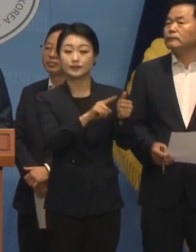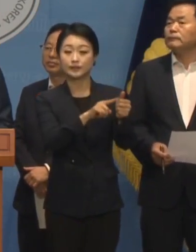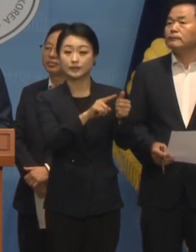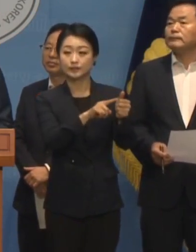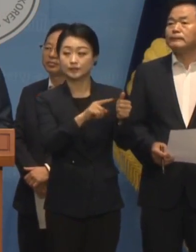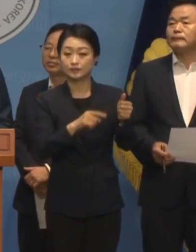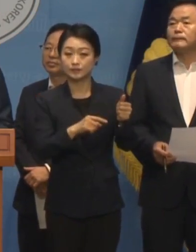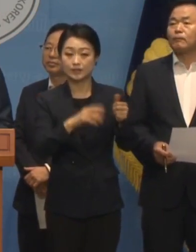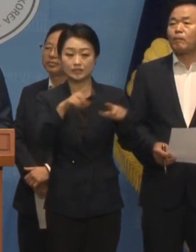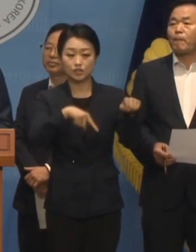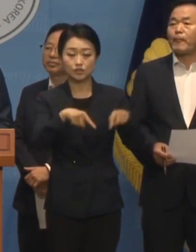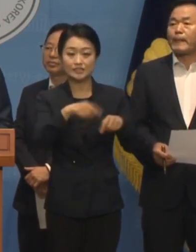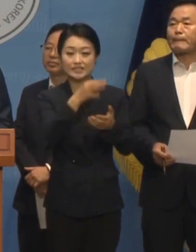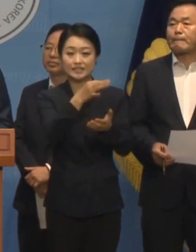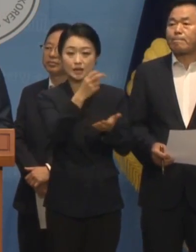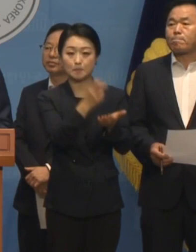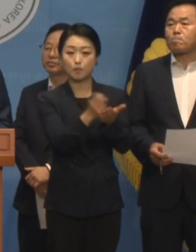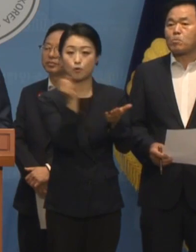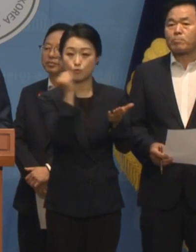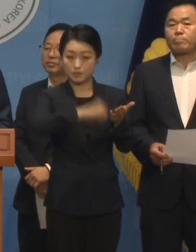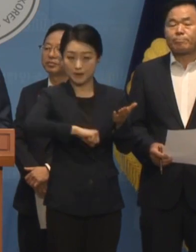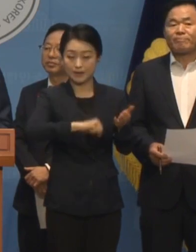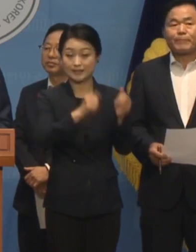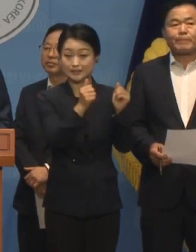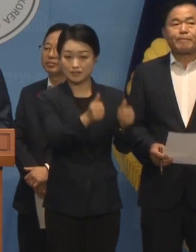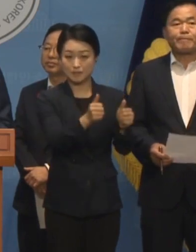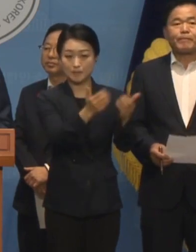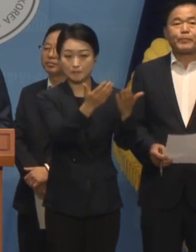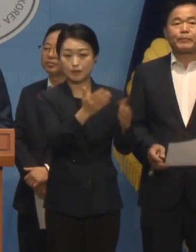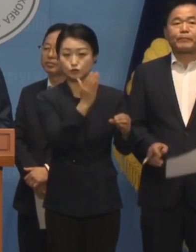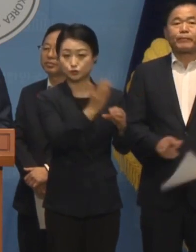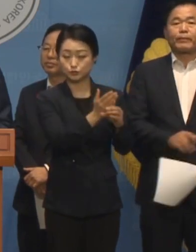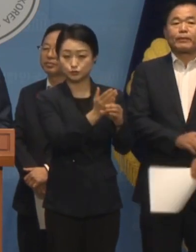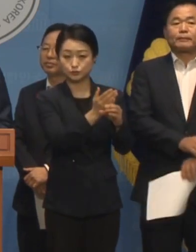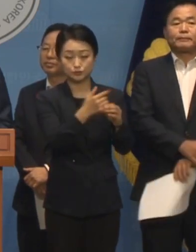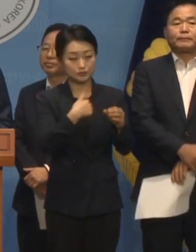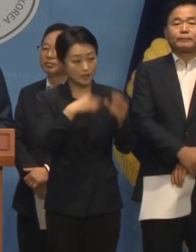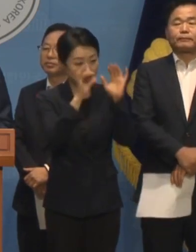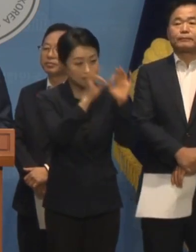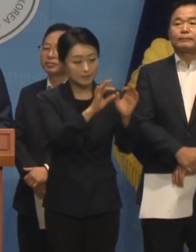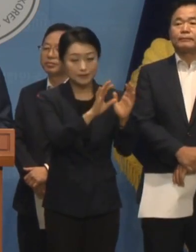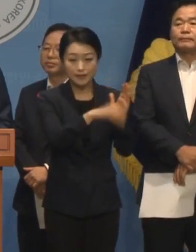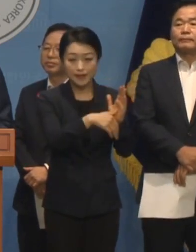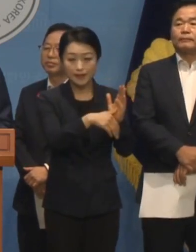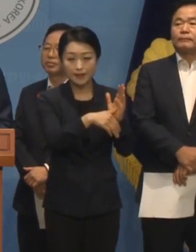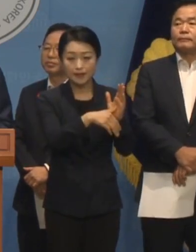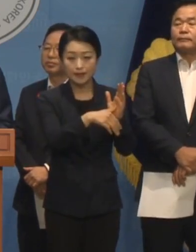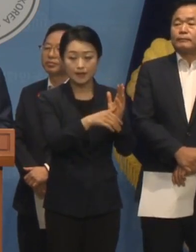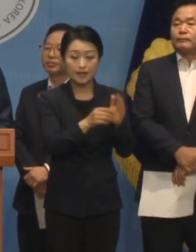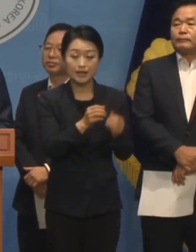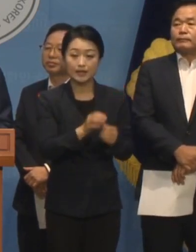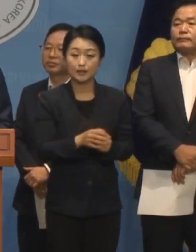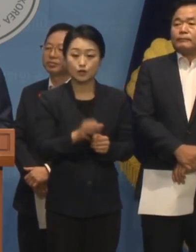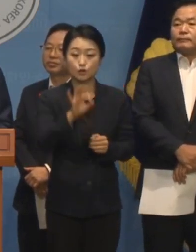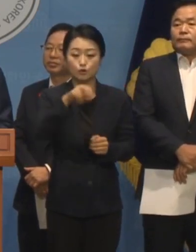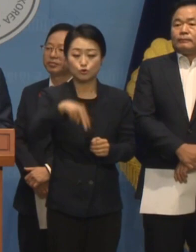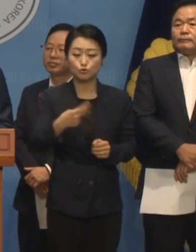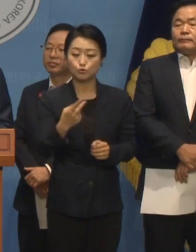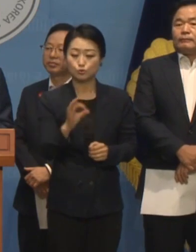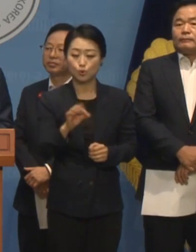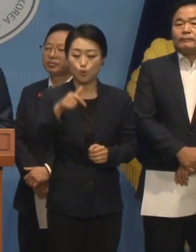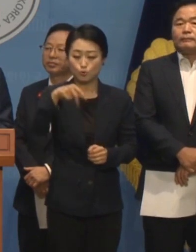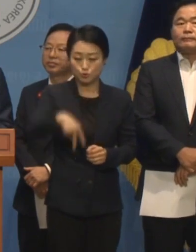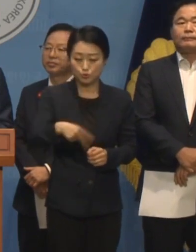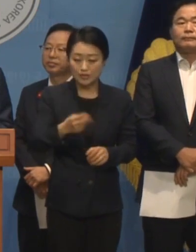정치자금법 위반으로 기소되고 재판받는 사건은 제가 파악하기로는 진술이 유동규라고 하는